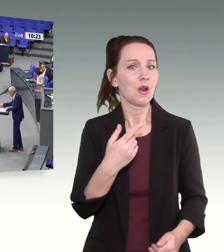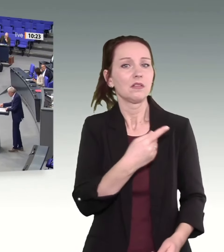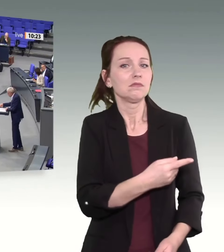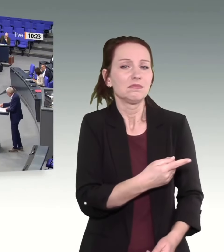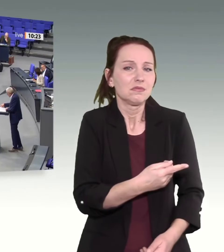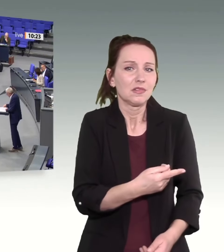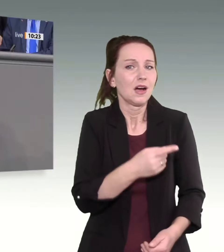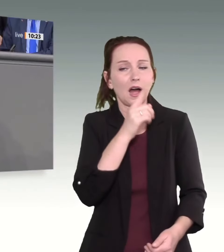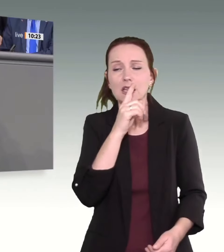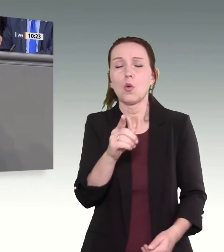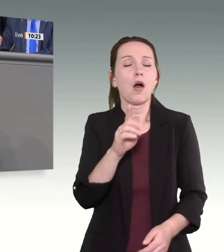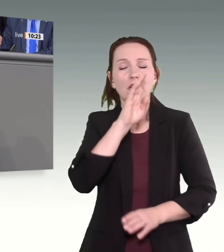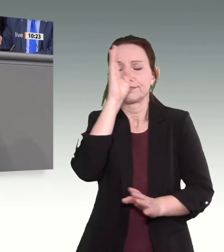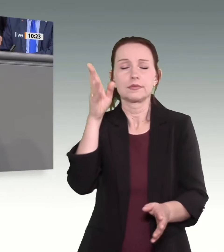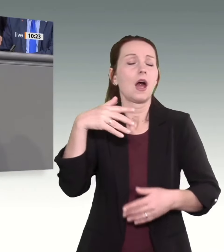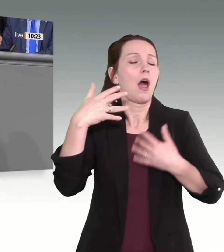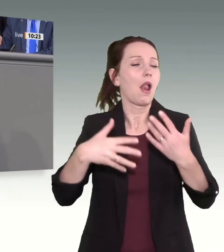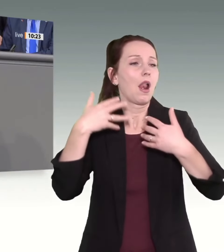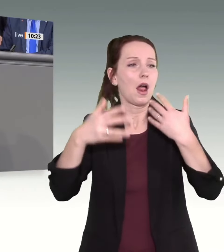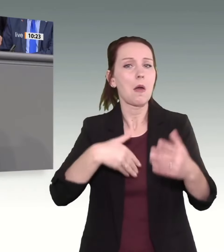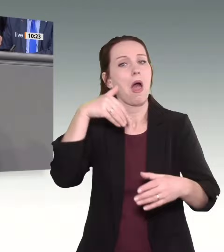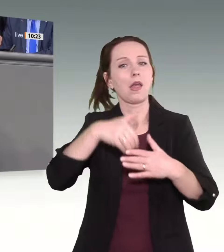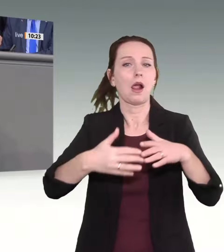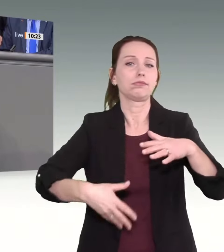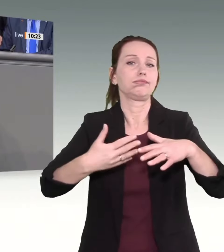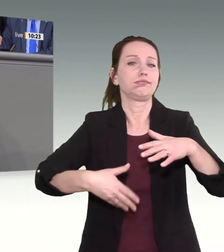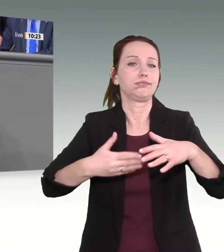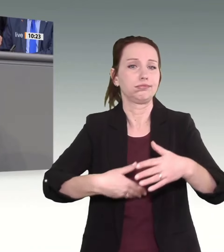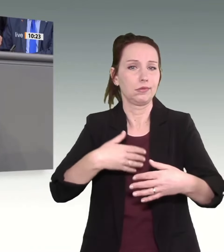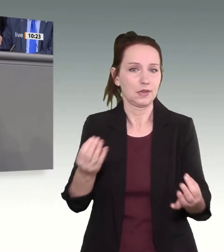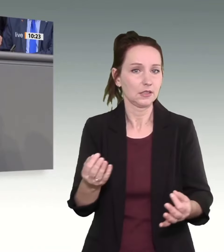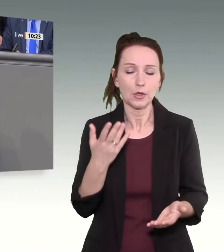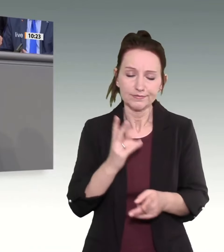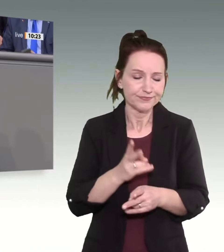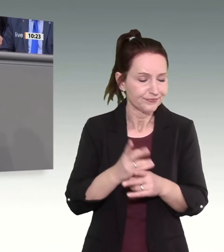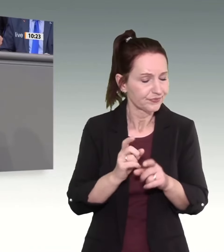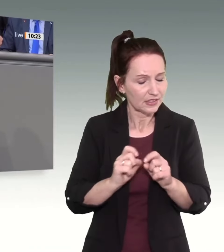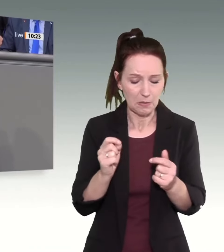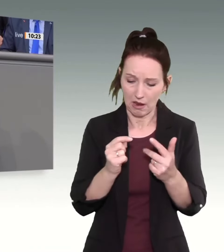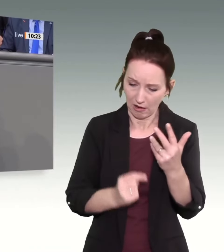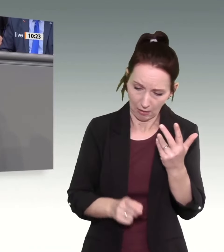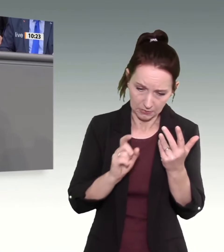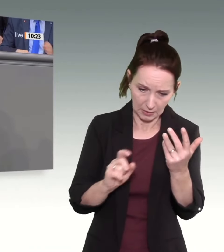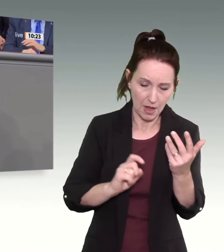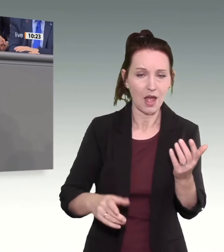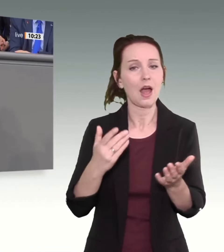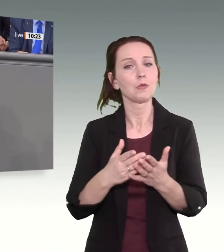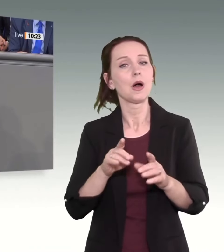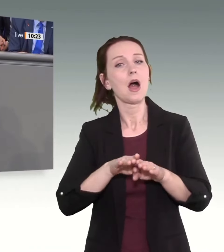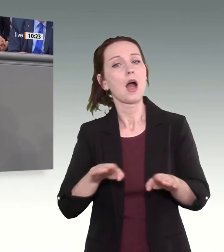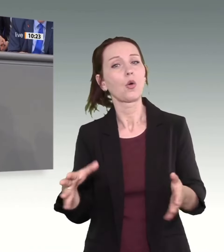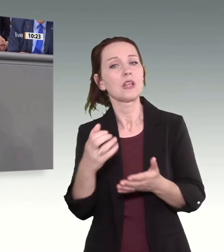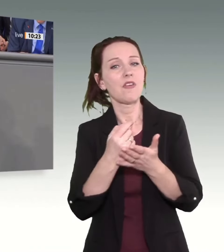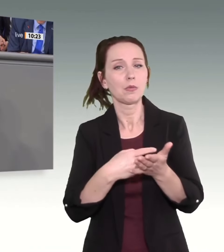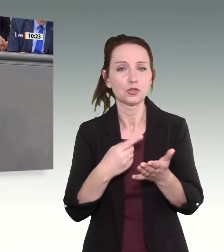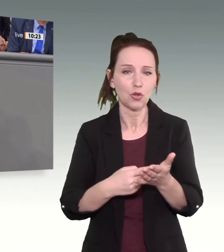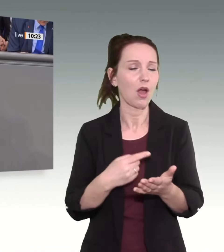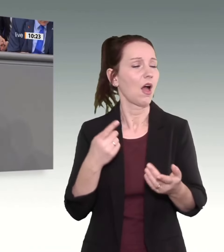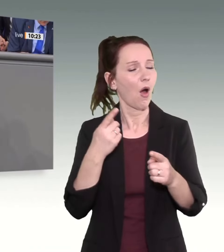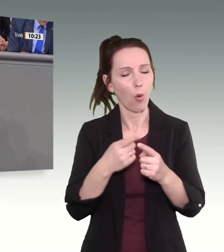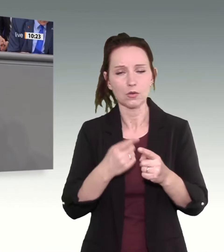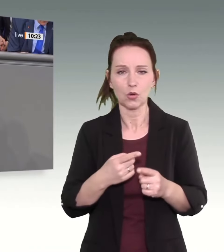von Luftnummern. Und so geht das weiter und weiter und weiter bei der Grunderwerbsteuer und so fort und so fort. Nichts zu den Förderprogrammen,